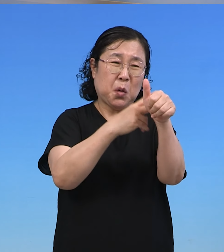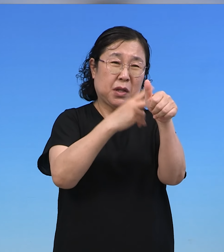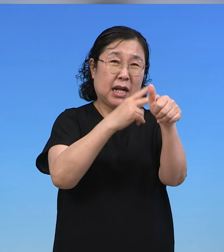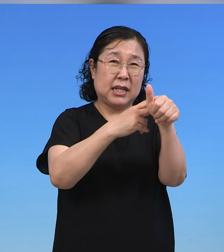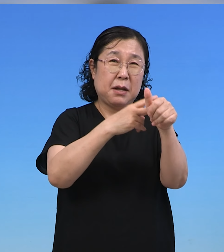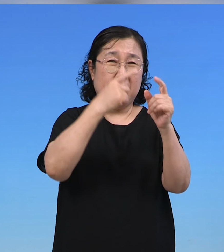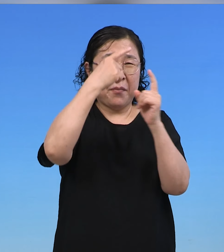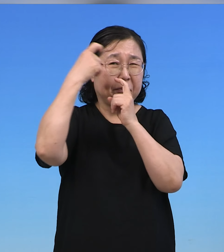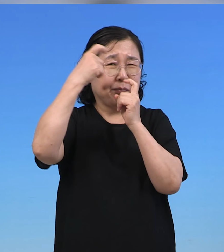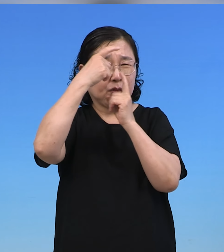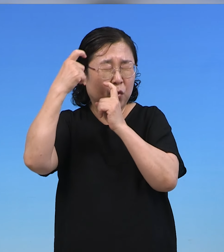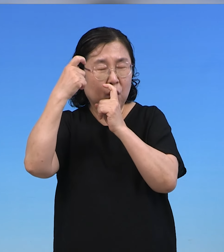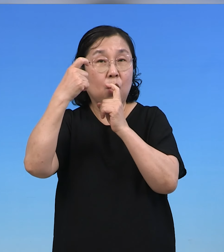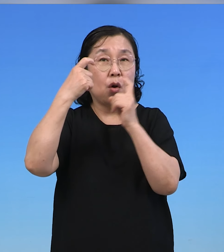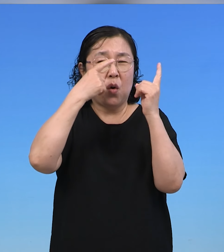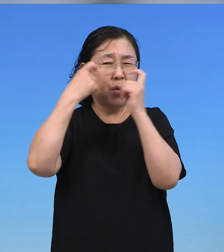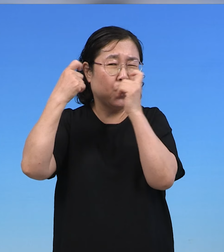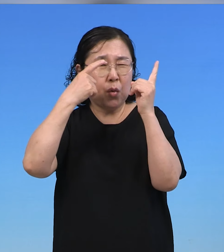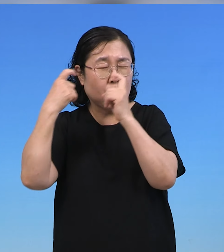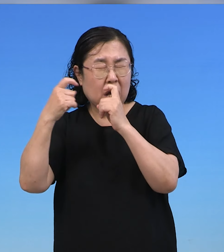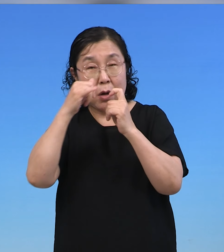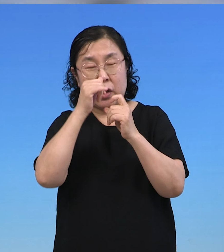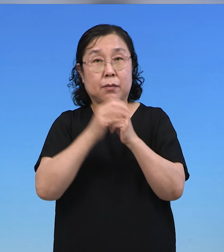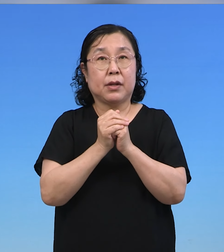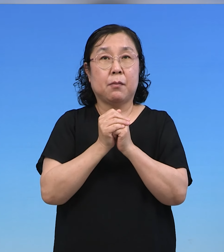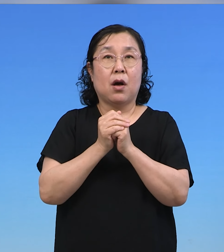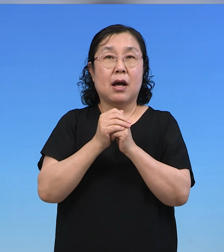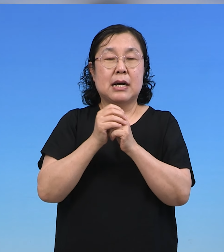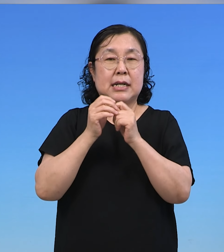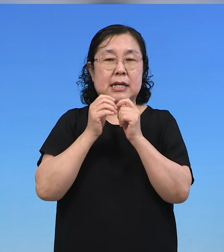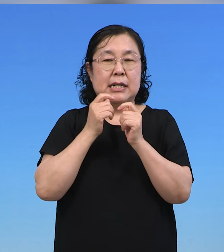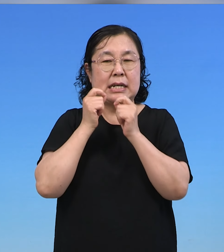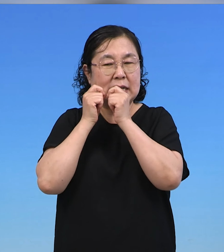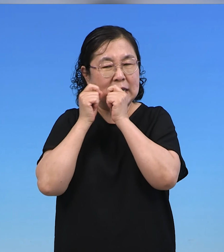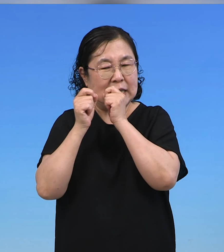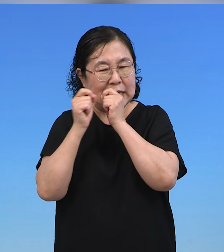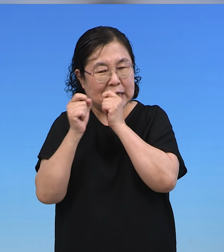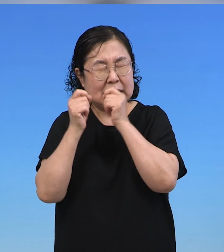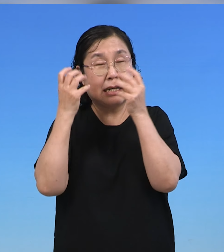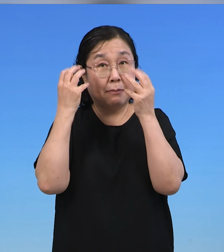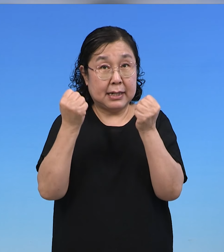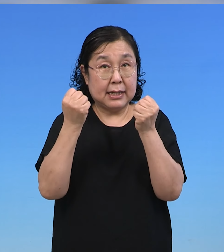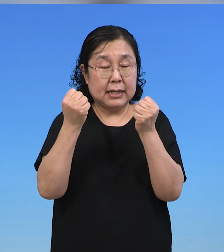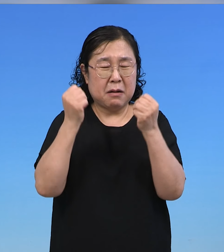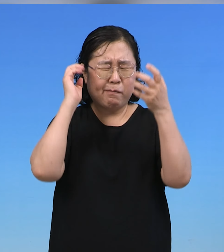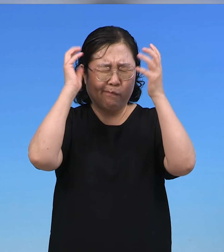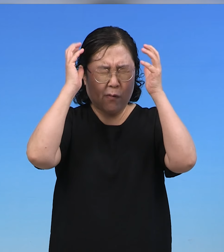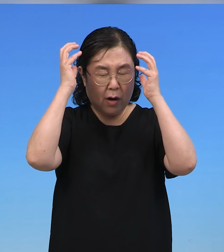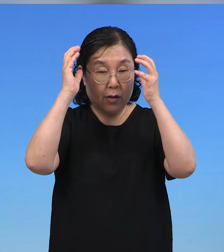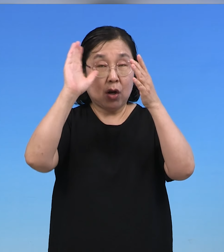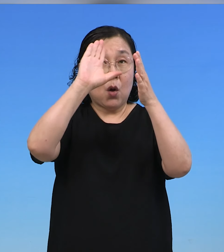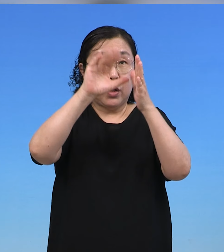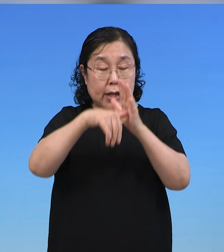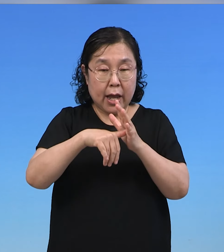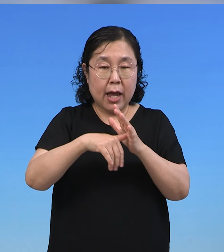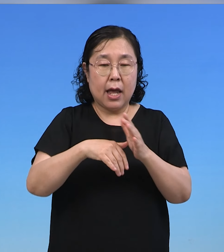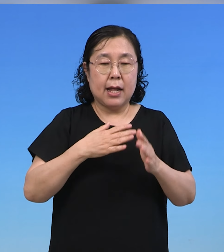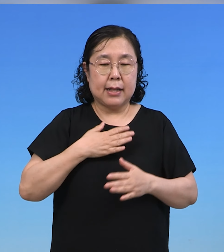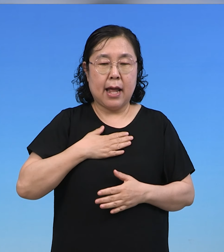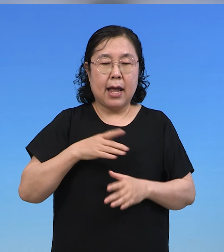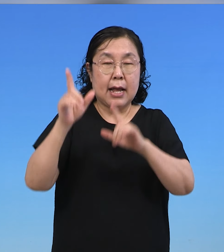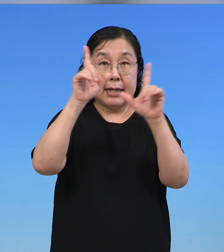오늘도 마찬가지 아닙니까? 뭐 사기치는 것도 많고 보이스피싱도 많고 막 혼란스러운 이 시대에 우리의 삶을 지탱해 주는